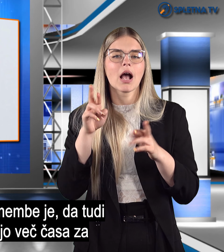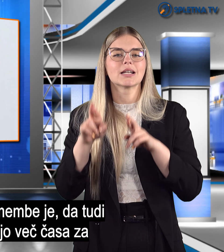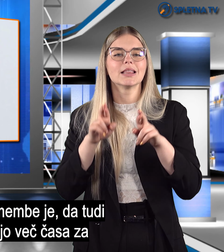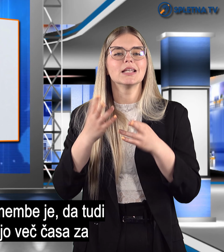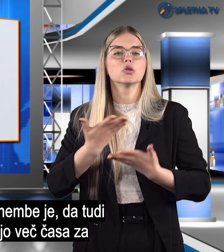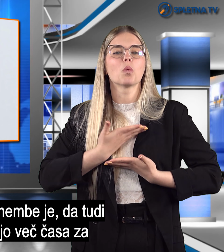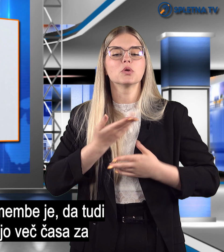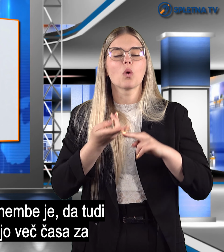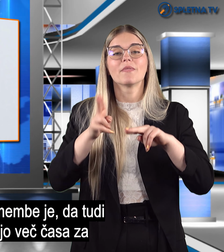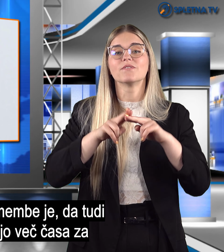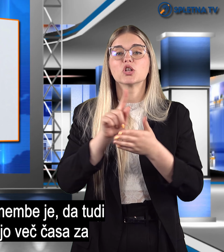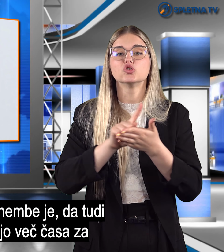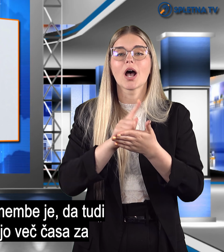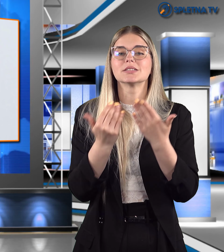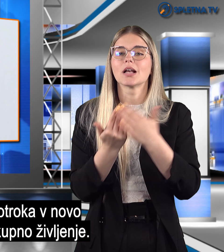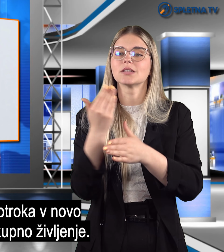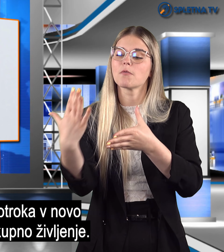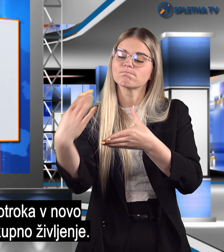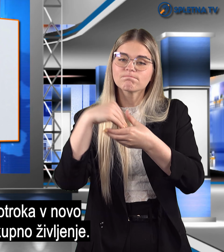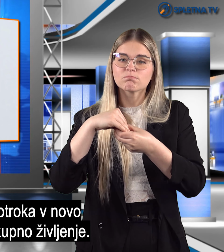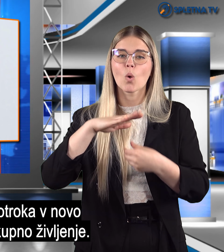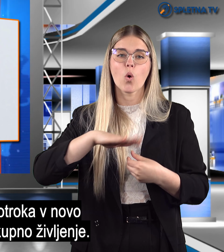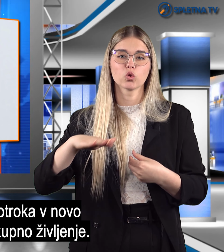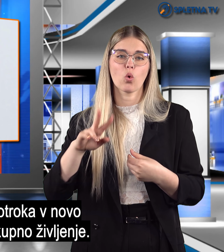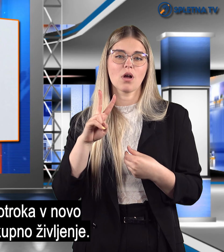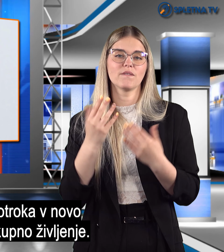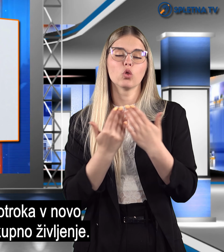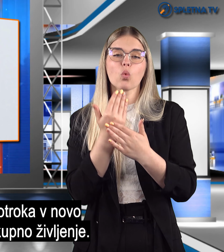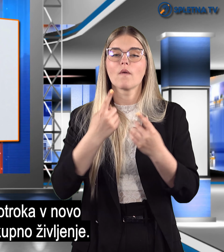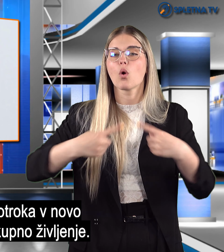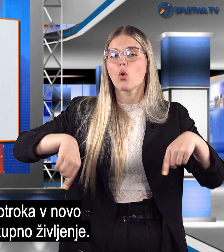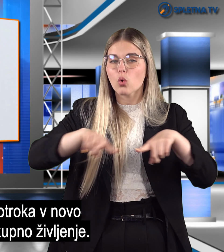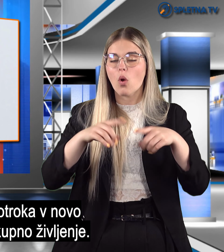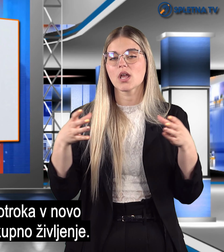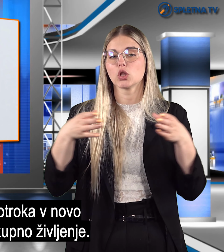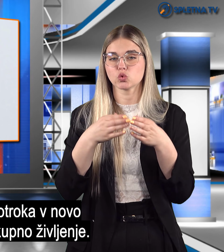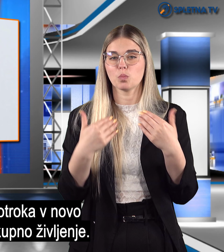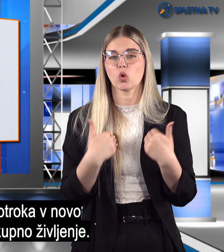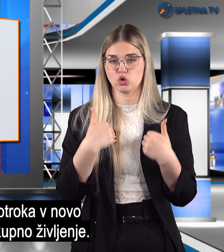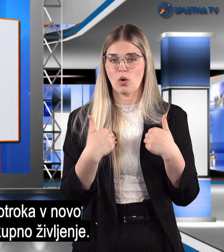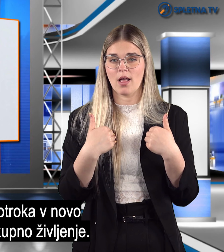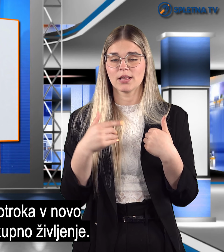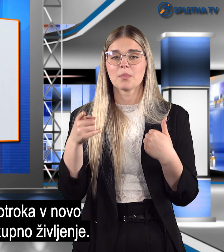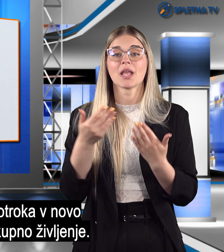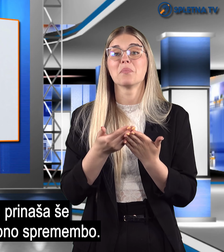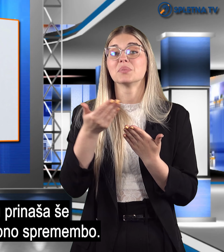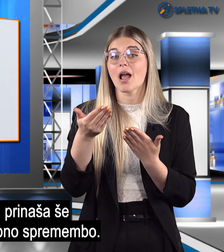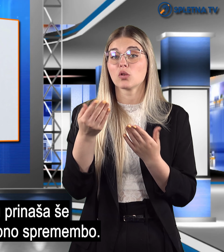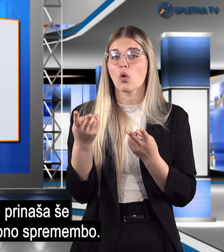tudi rejniki dobijo več časa za uvajanje otroka v novo okolje in skupno življenje. Predlog prinaša